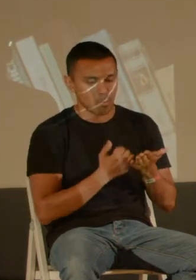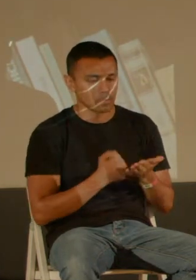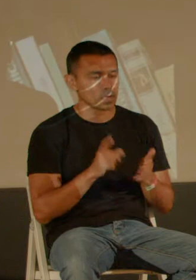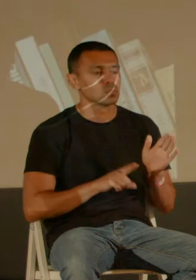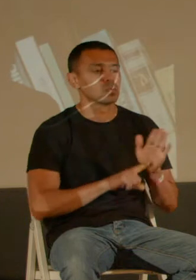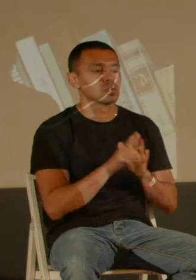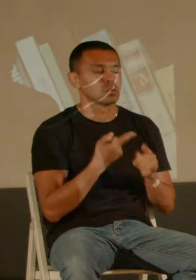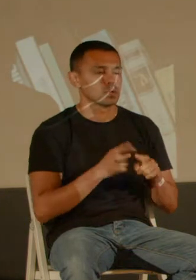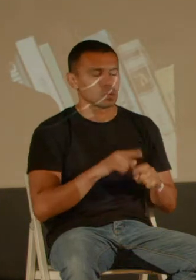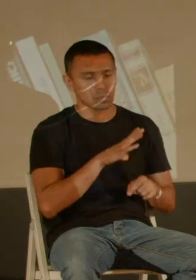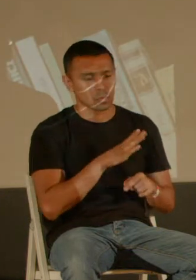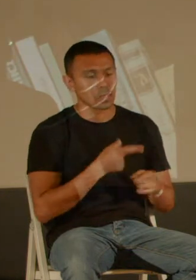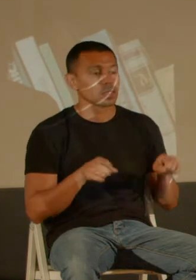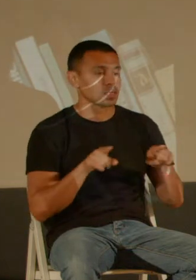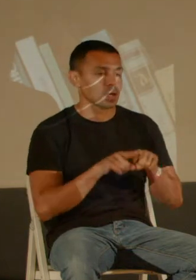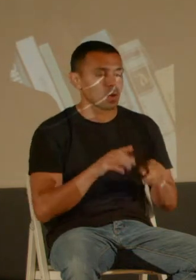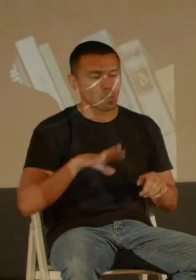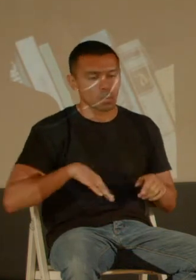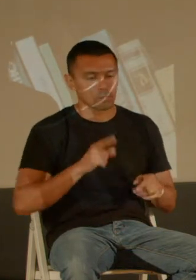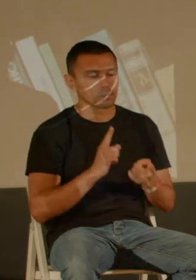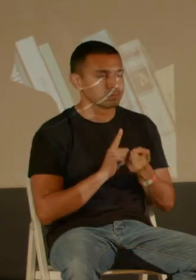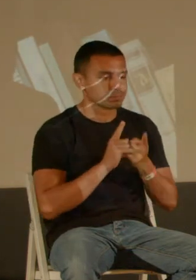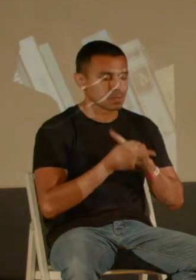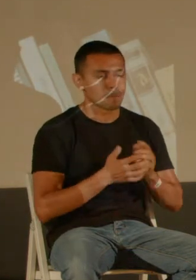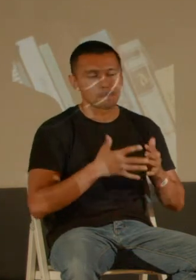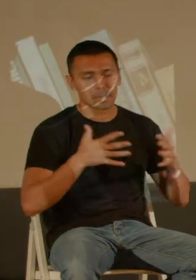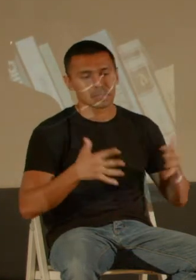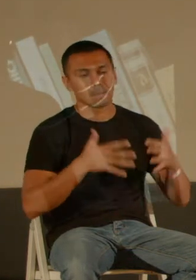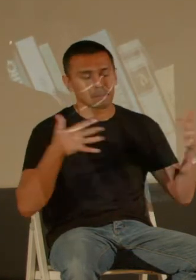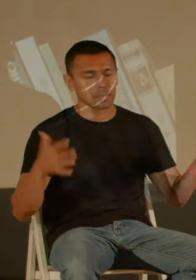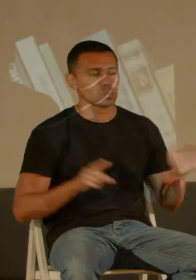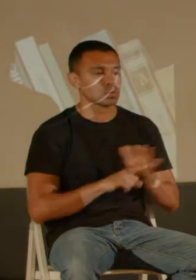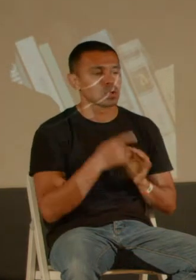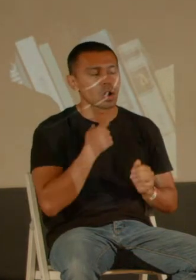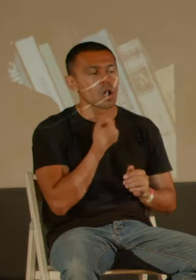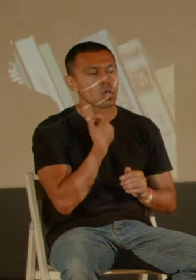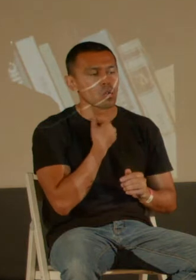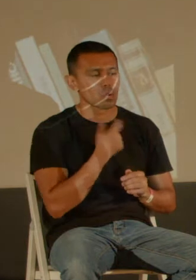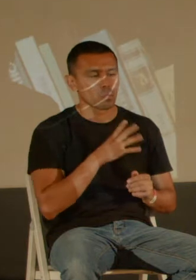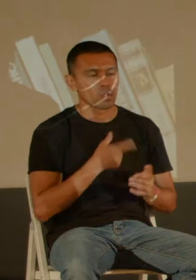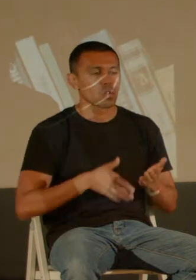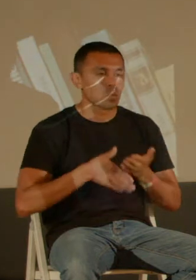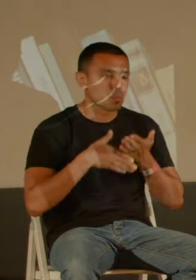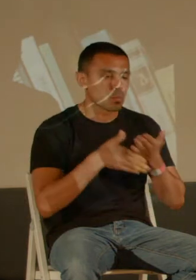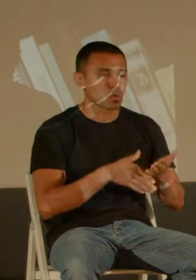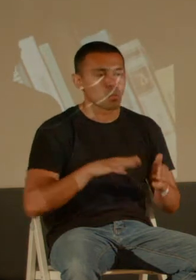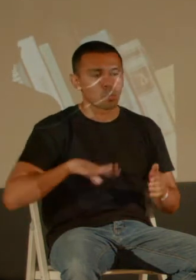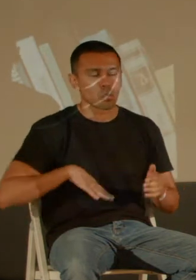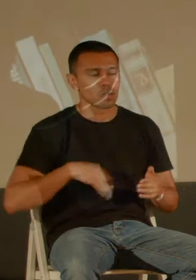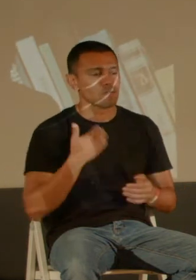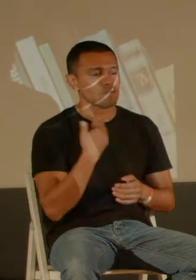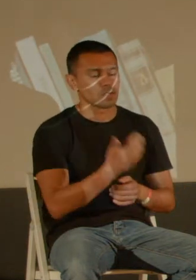як спочатку це було ось так, потім воно стало більше і більше. Тобто спочатку алкоголь служив опорою, потім